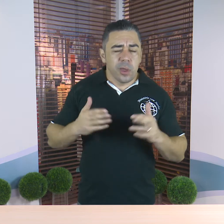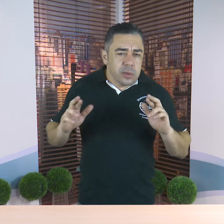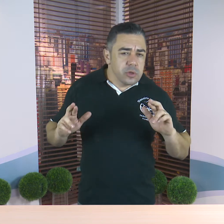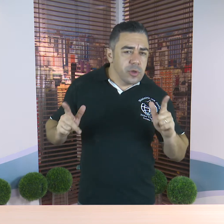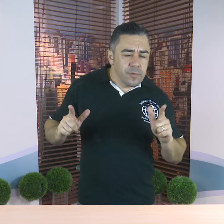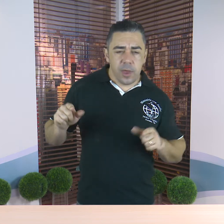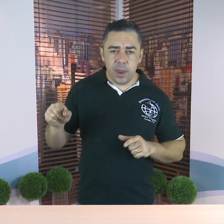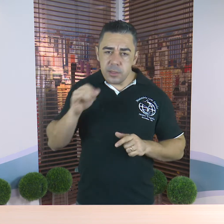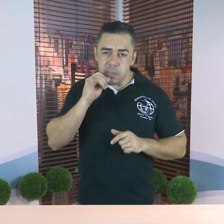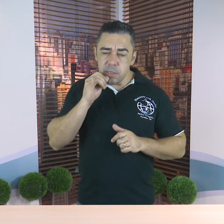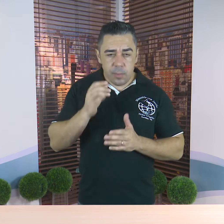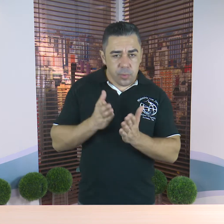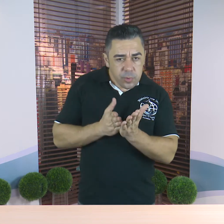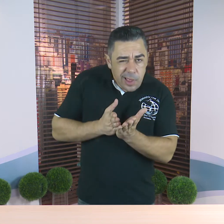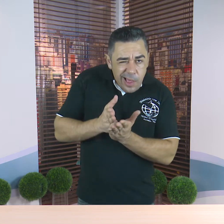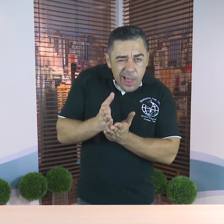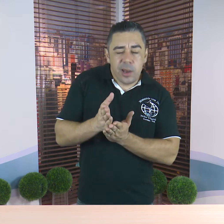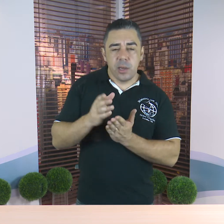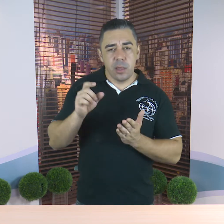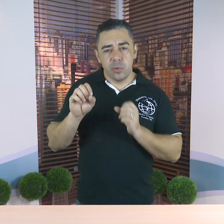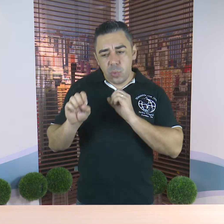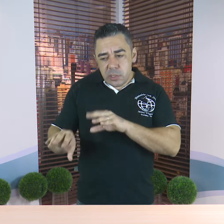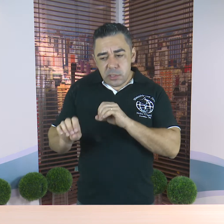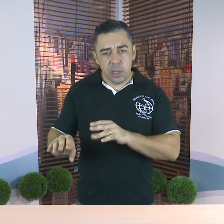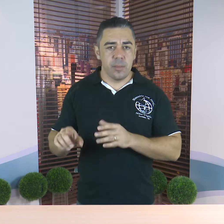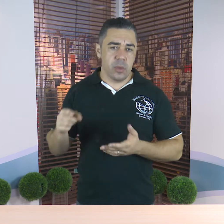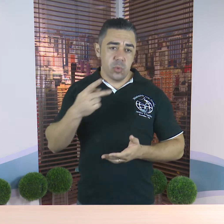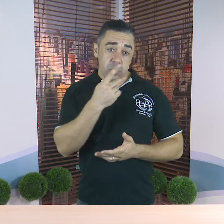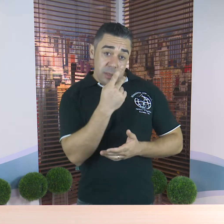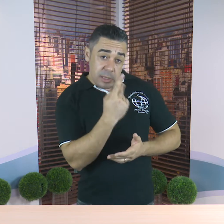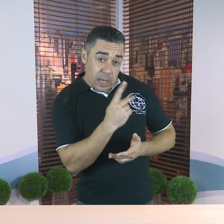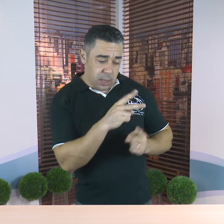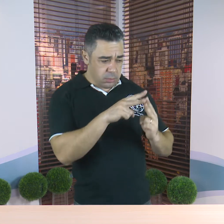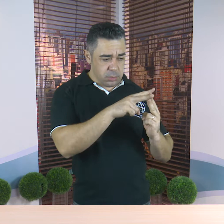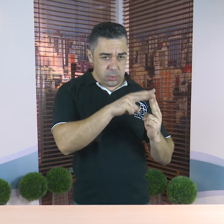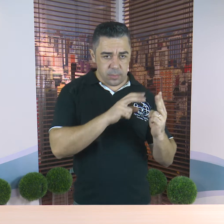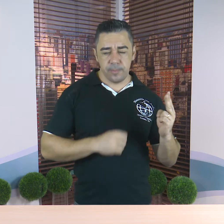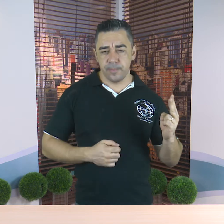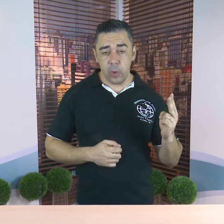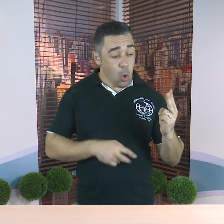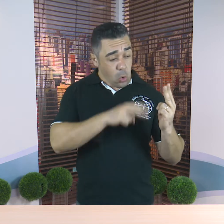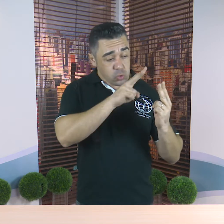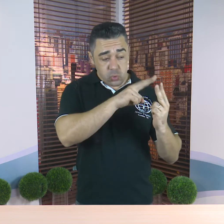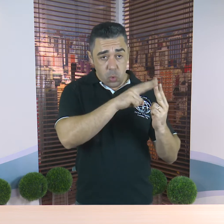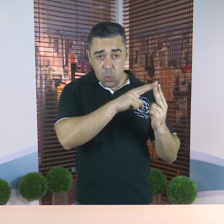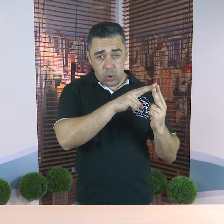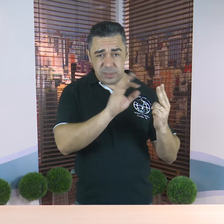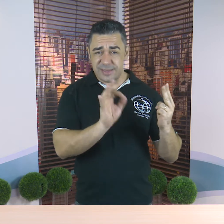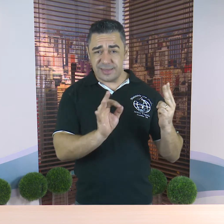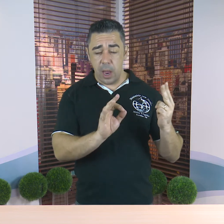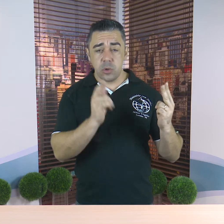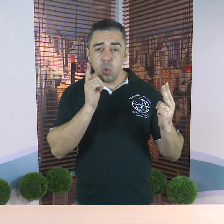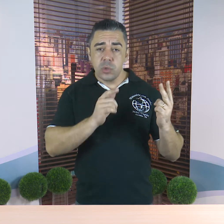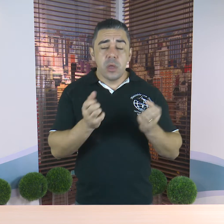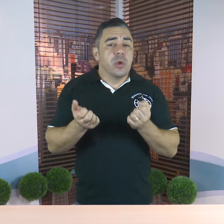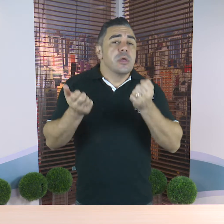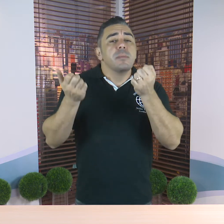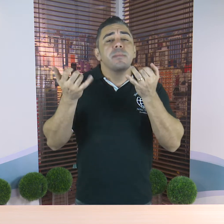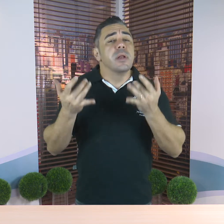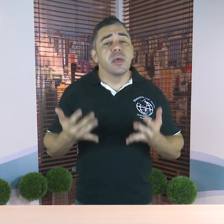não se ajustasse exatamente aos seus credos. Nenhum dos dois chegou perto de explicar o